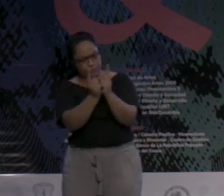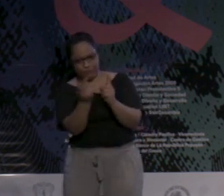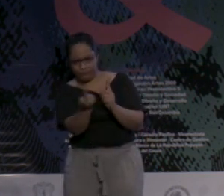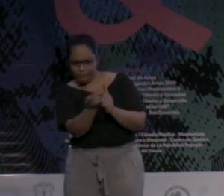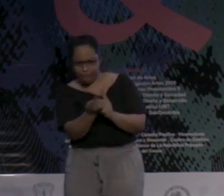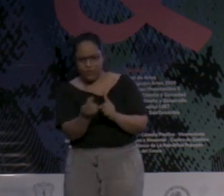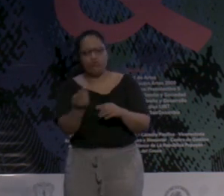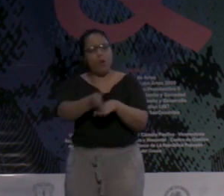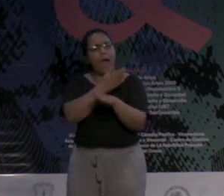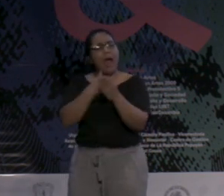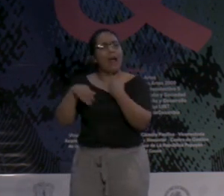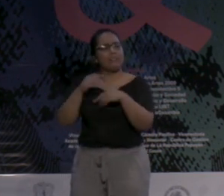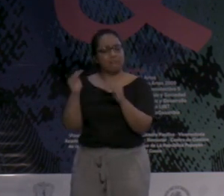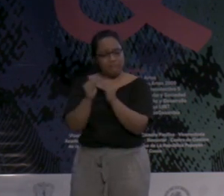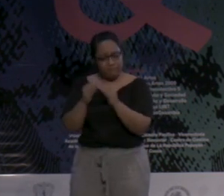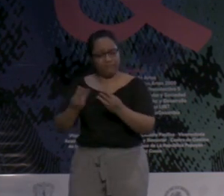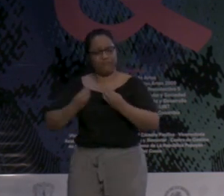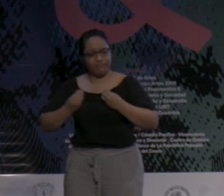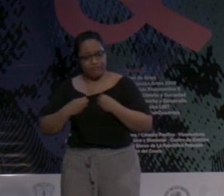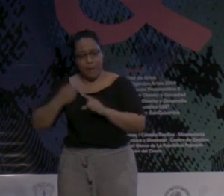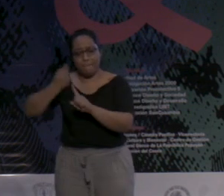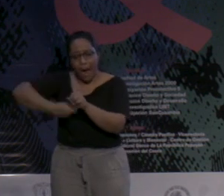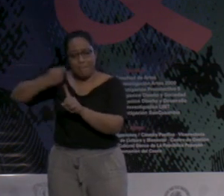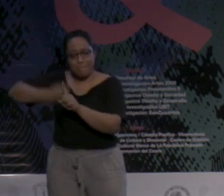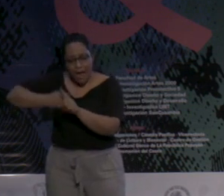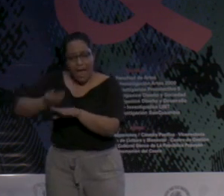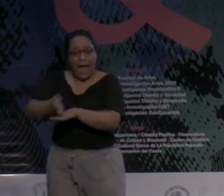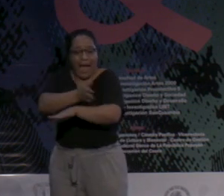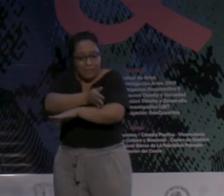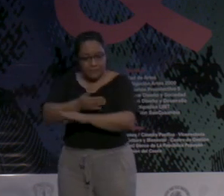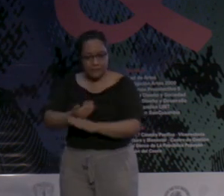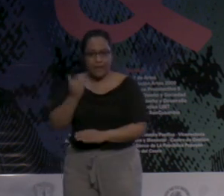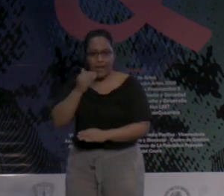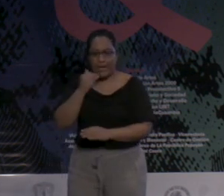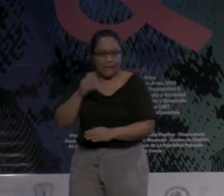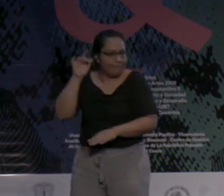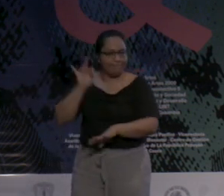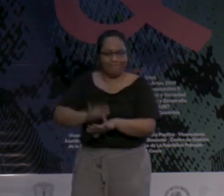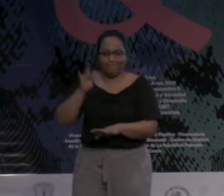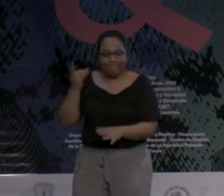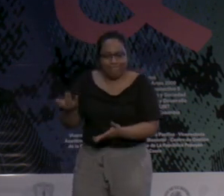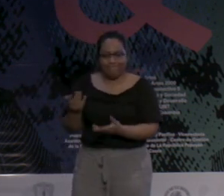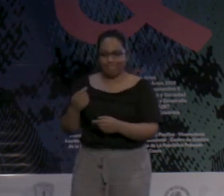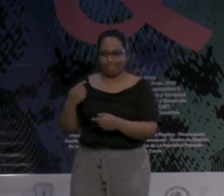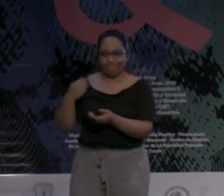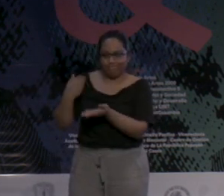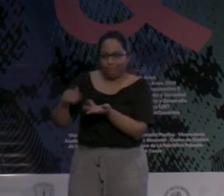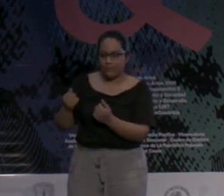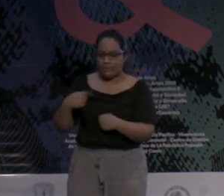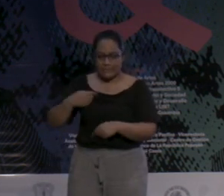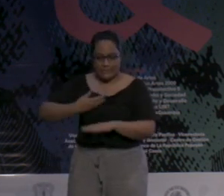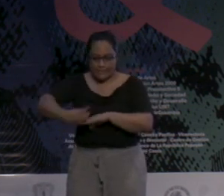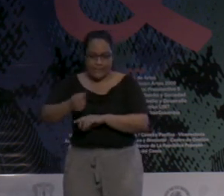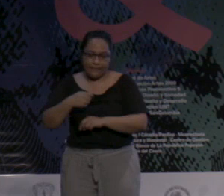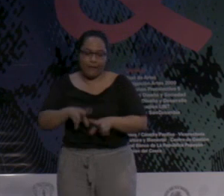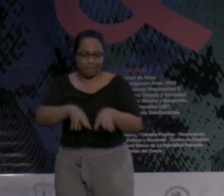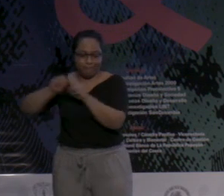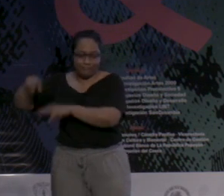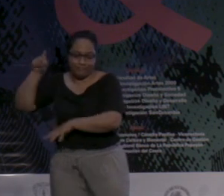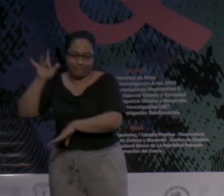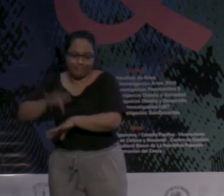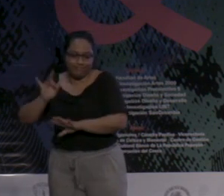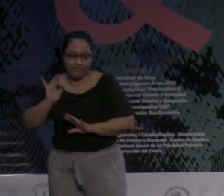ella fue a buscar materiales para hacer con ellos una obra conceptual se encontró con que ya había una señora escogiendo los materiales, Fanny. La señora